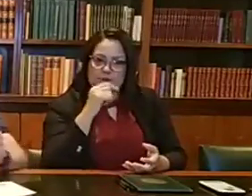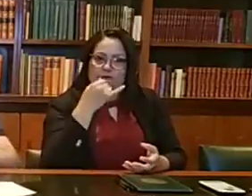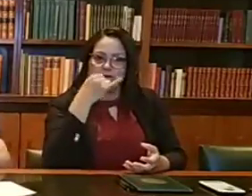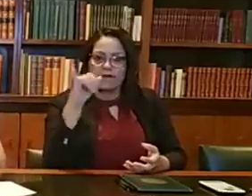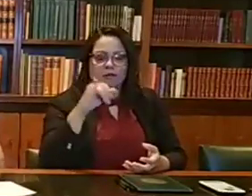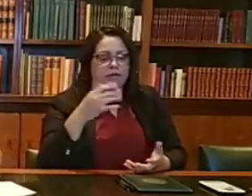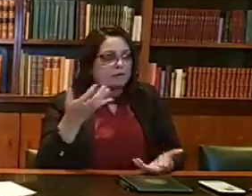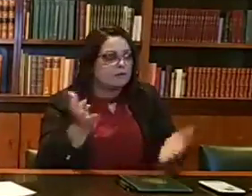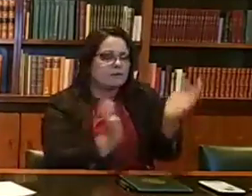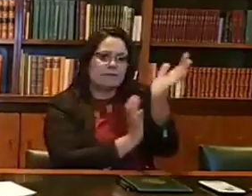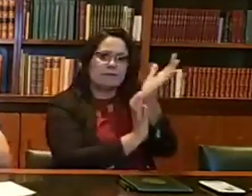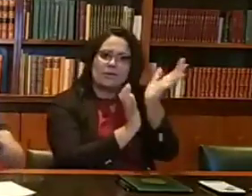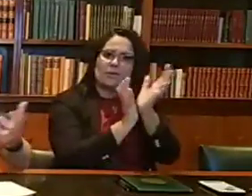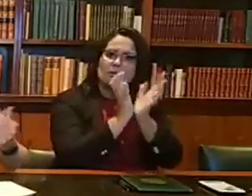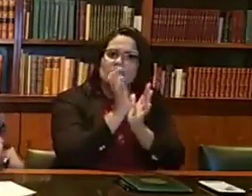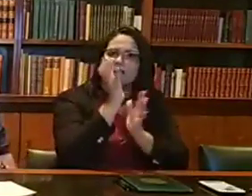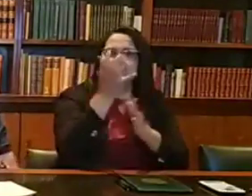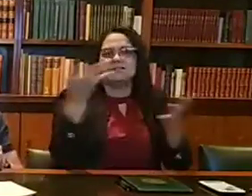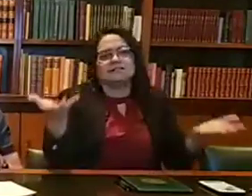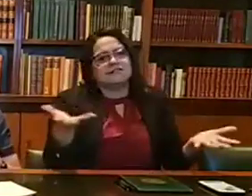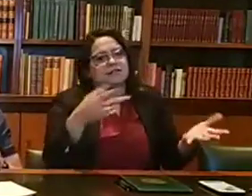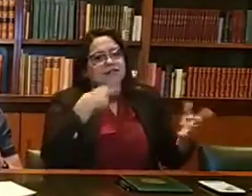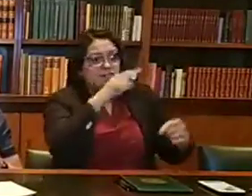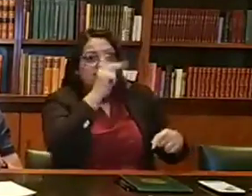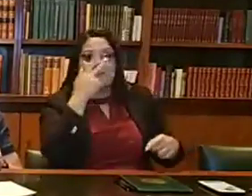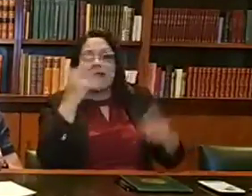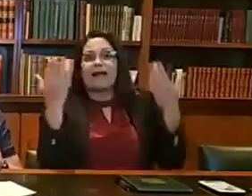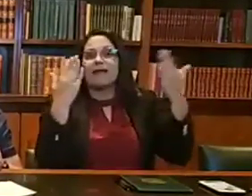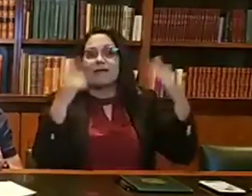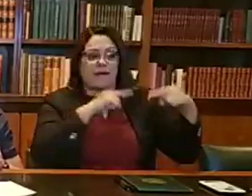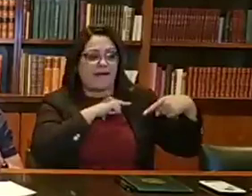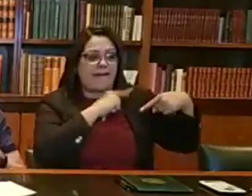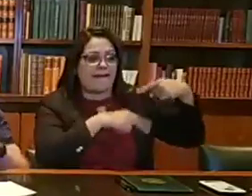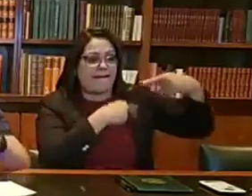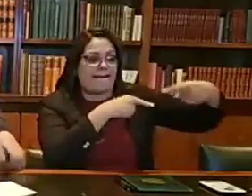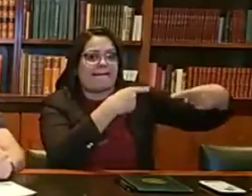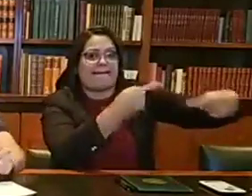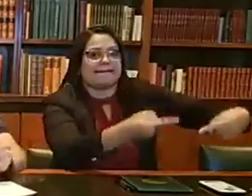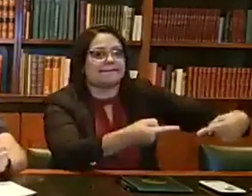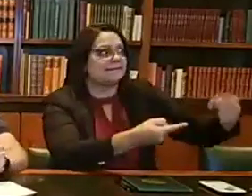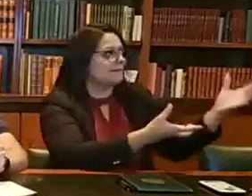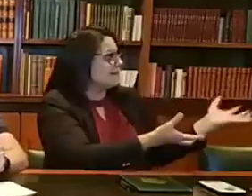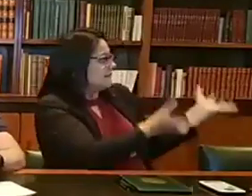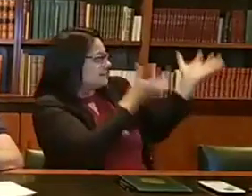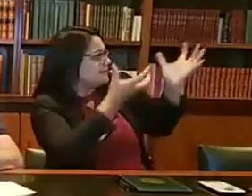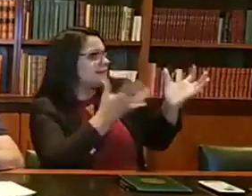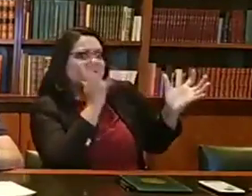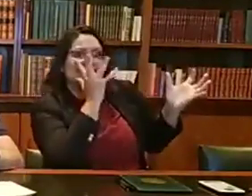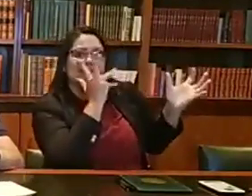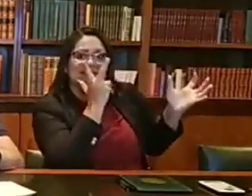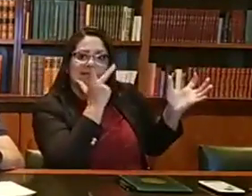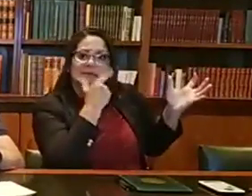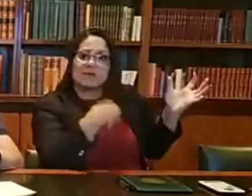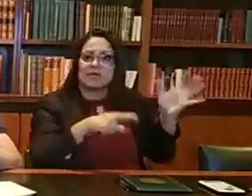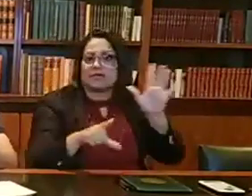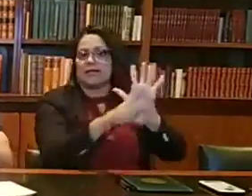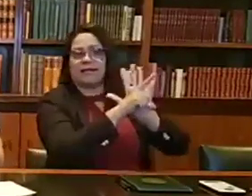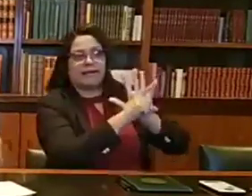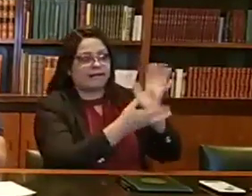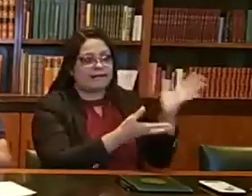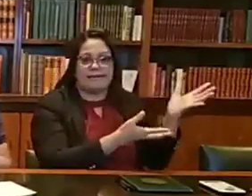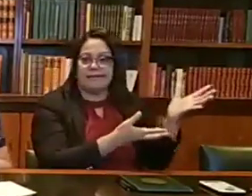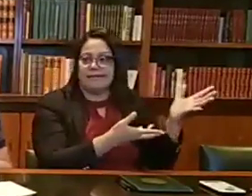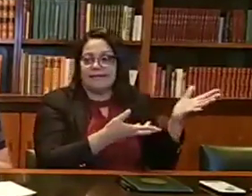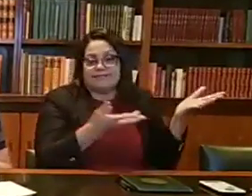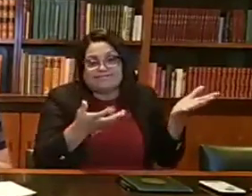pessoal. Agora, isso aí é uma herança que nós recebemos. Não dá para eu pegar a canetinha aqui e resolver lá. Tá? Tem leis que temos que mudar. Se você